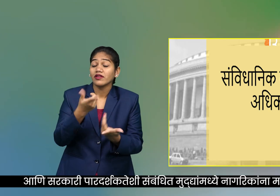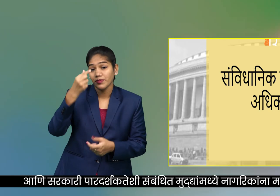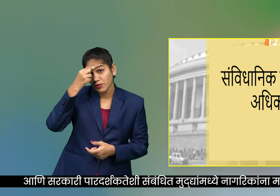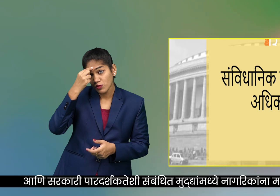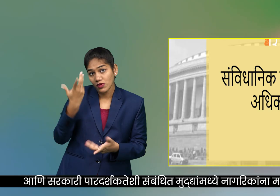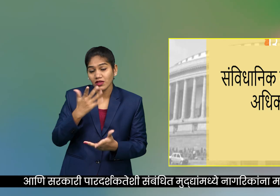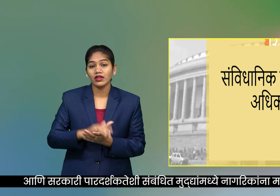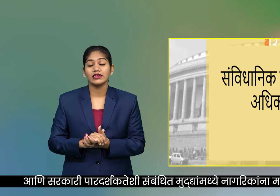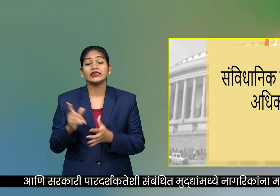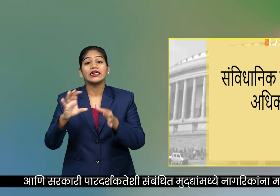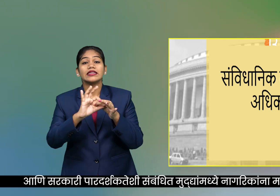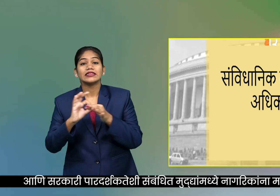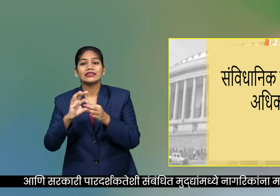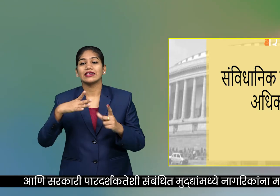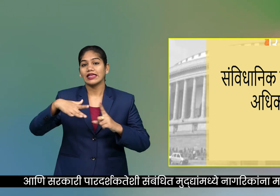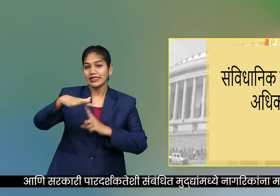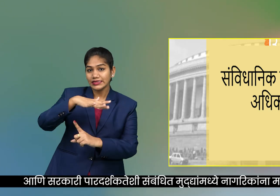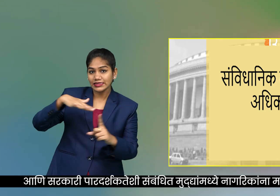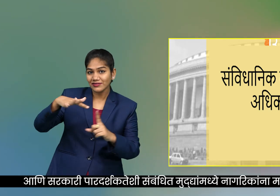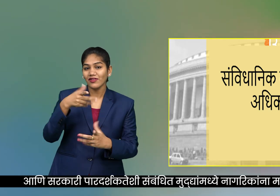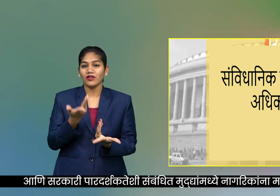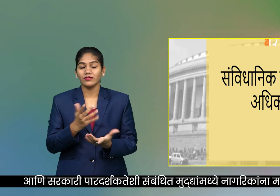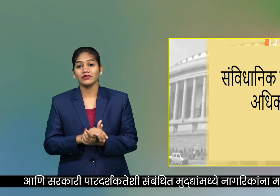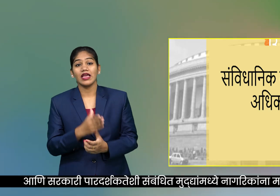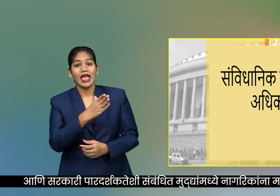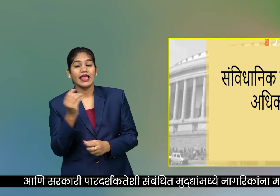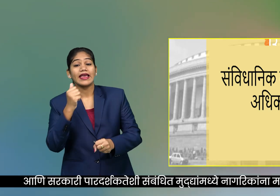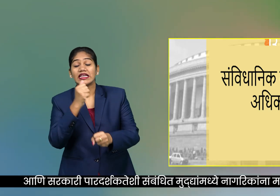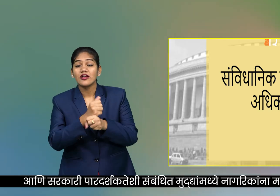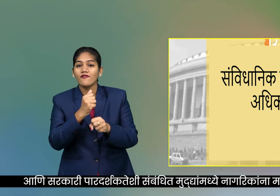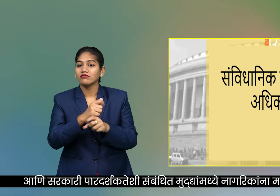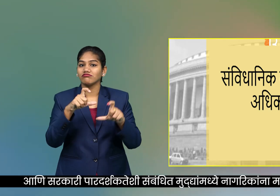पारदर्शकतेशी संबंधित मुद्द्यांमध्ये नागरिकांना मदत करण्यासाठी आहे.